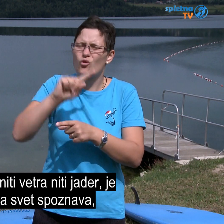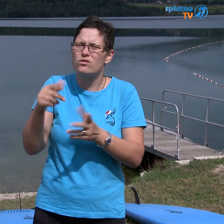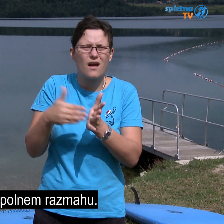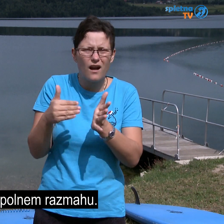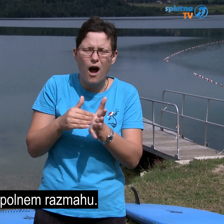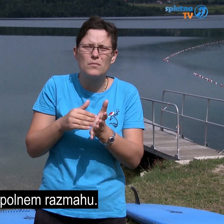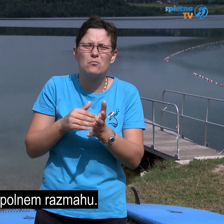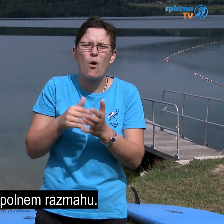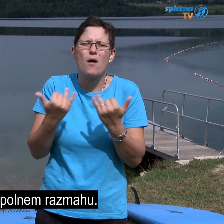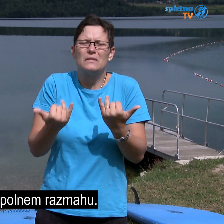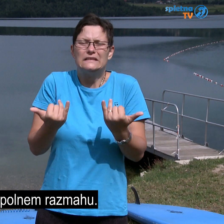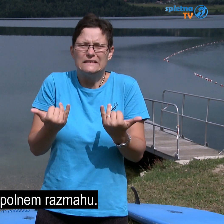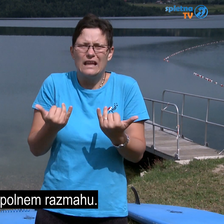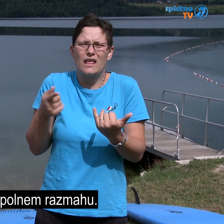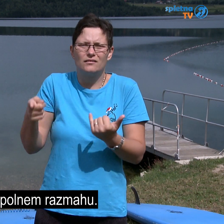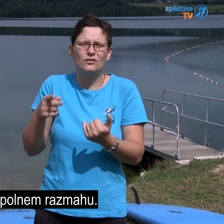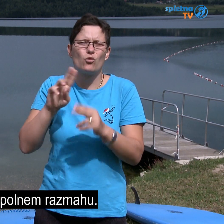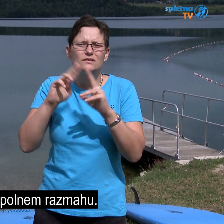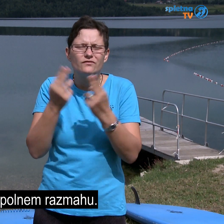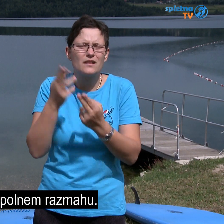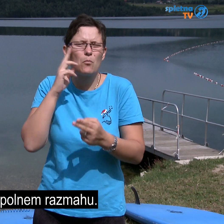spoznava, v bistvu v polnem razmahu.